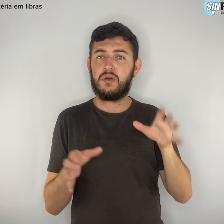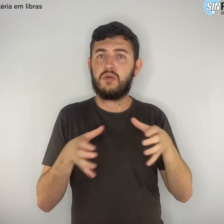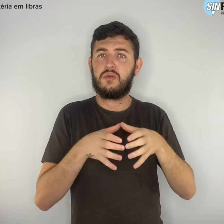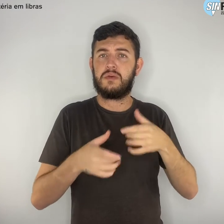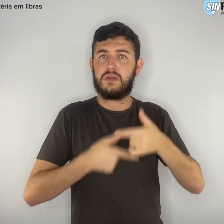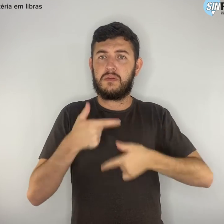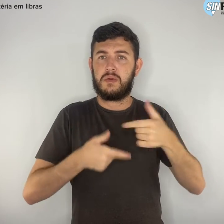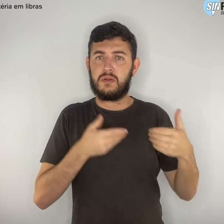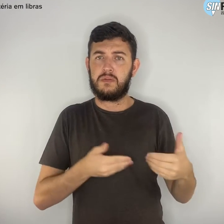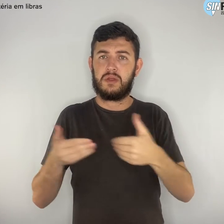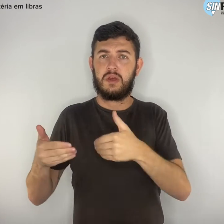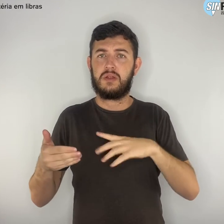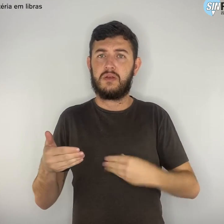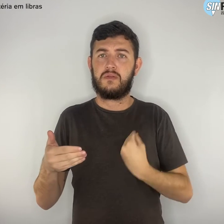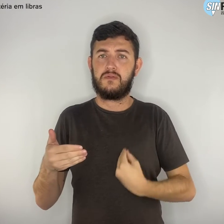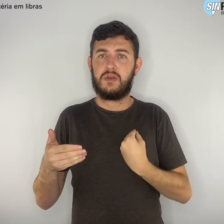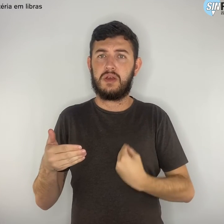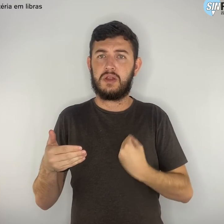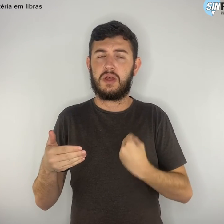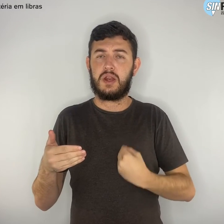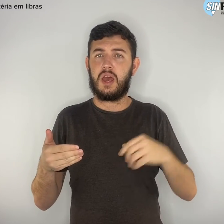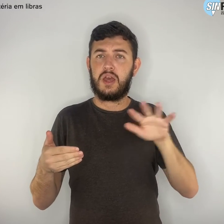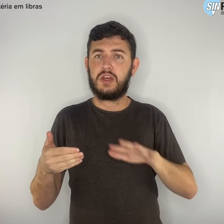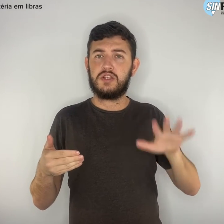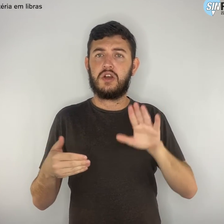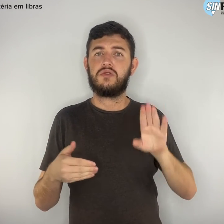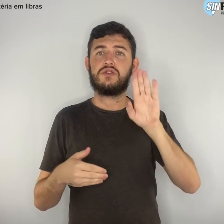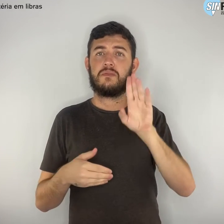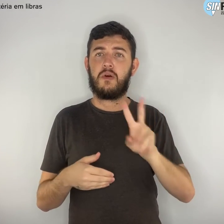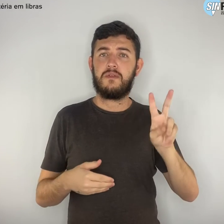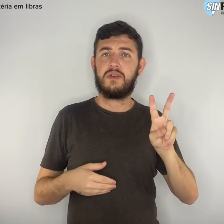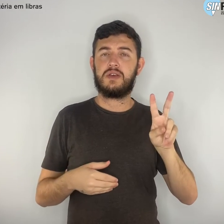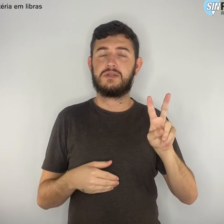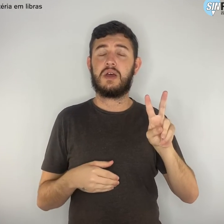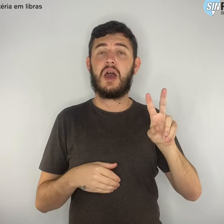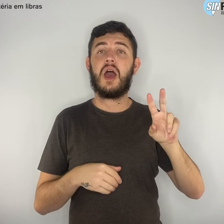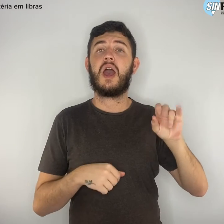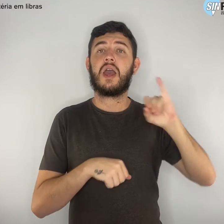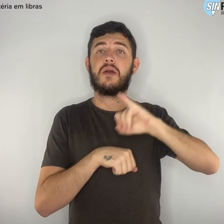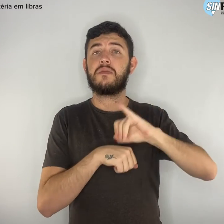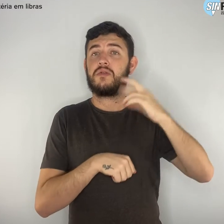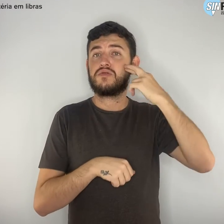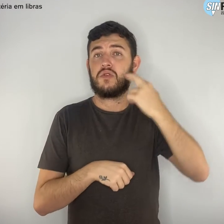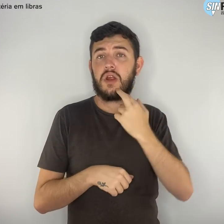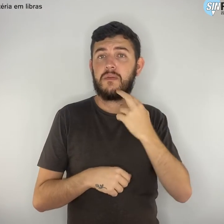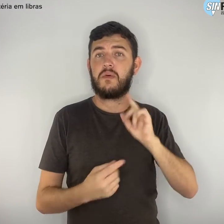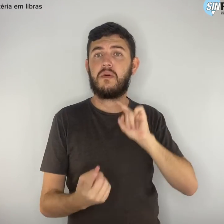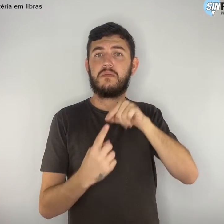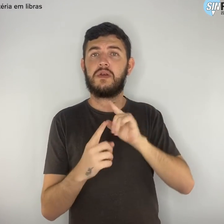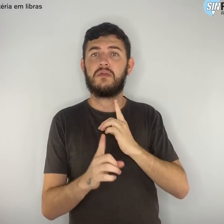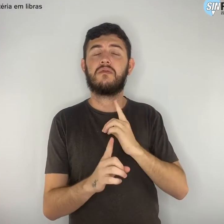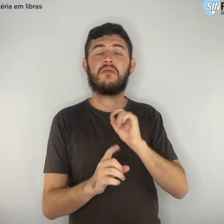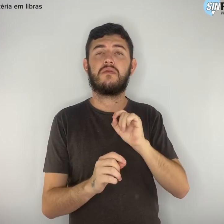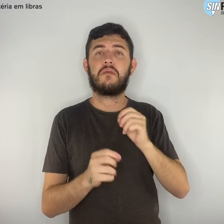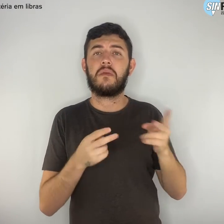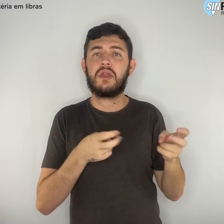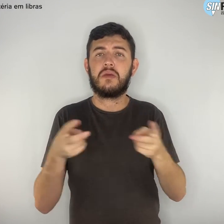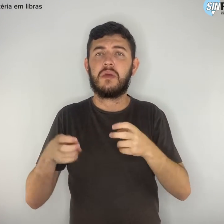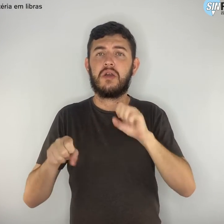de Roraima, para ver de perto o genocídio contra a população Yanomami, executado durante